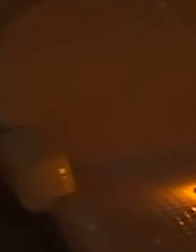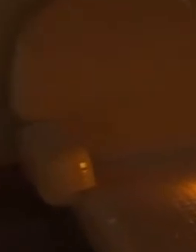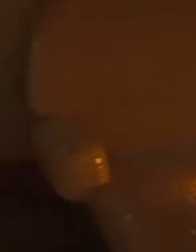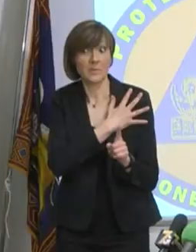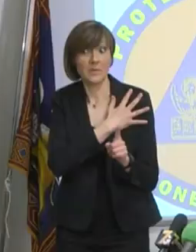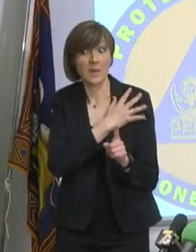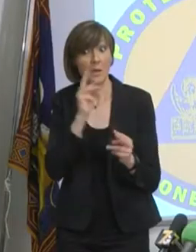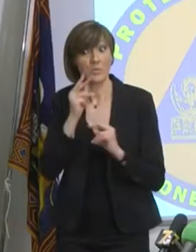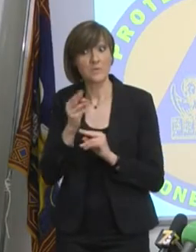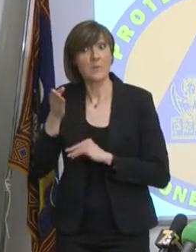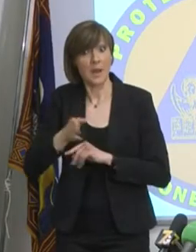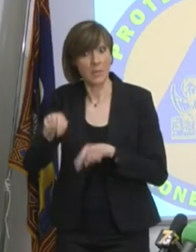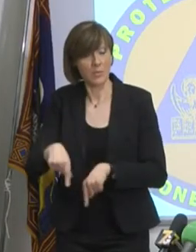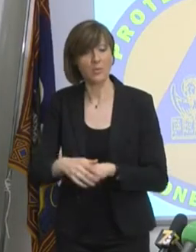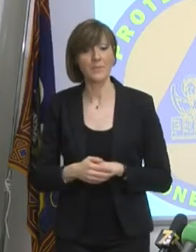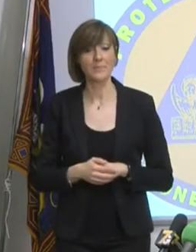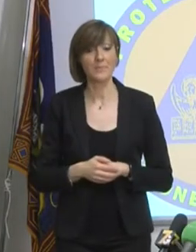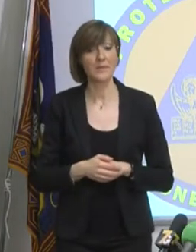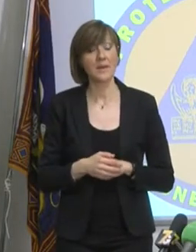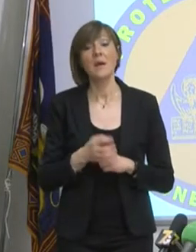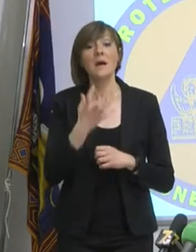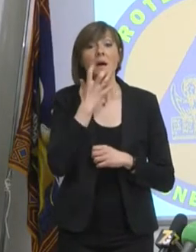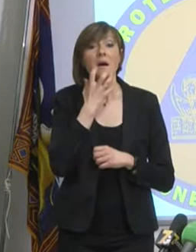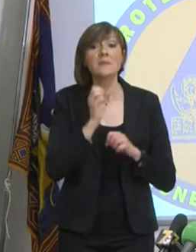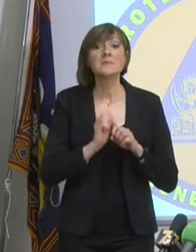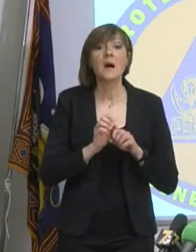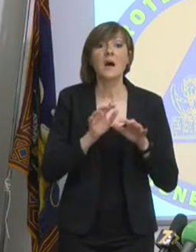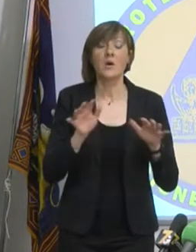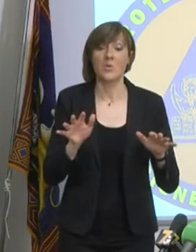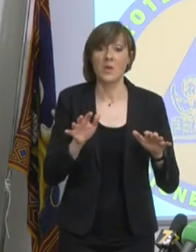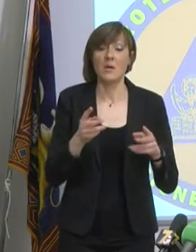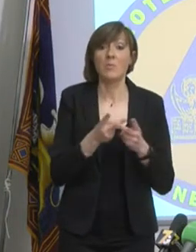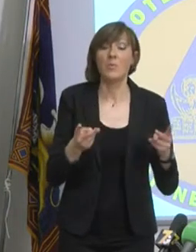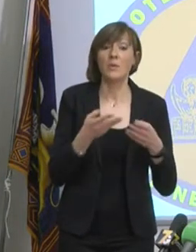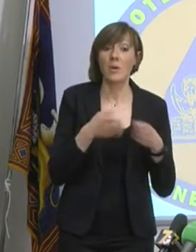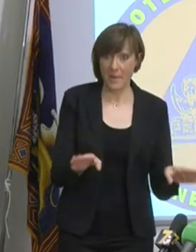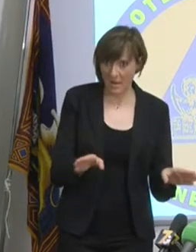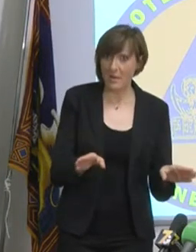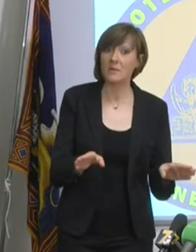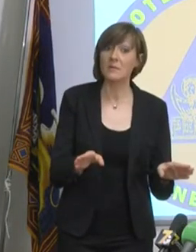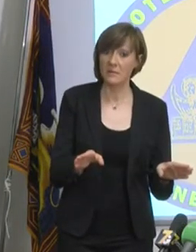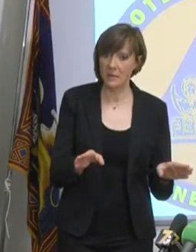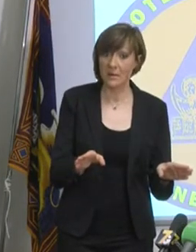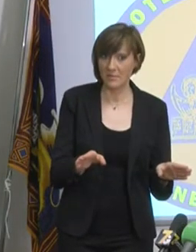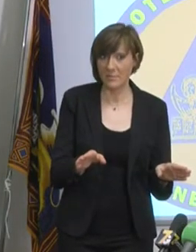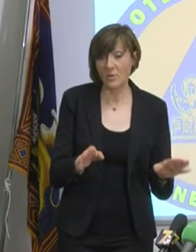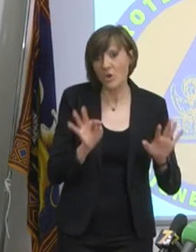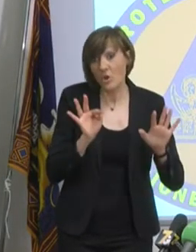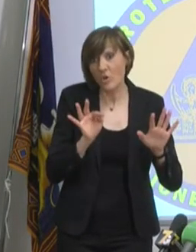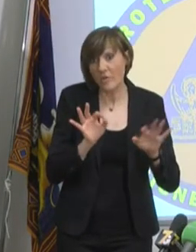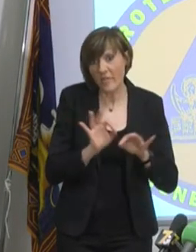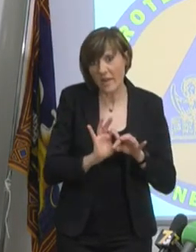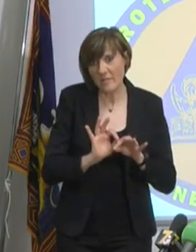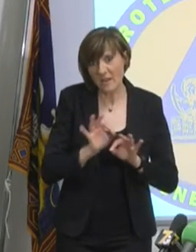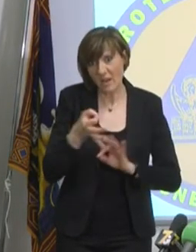sì alle saune. Saune aperte al pubblico. Certo, 80-90 gradi, coppa tutto.